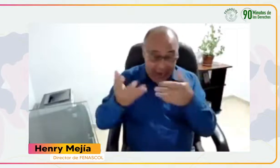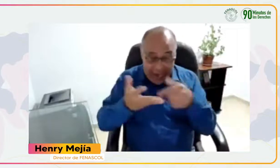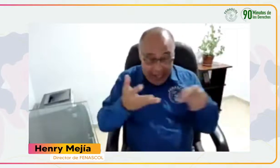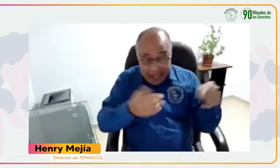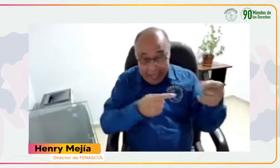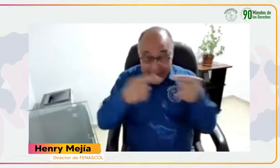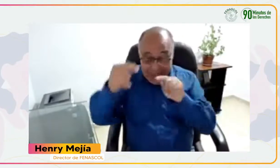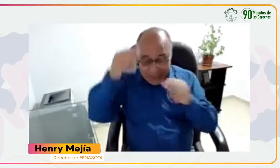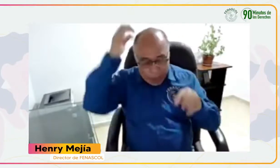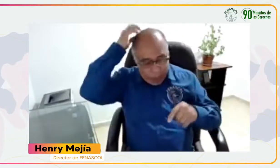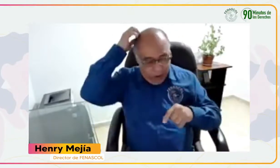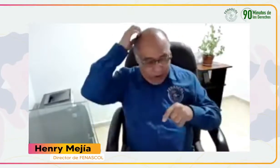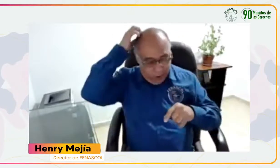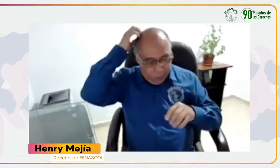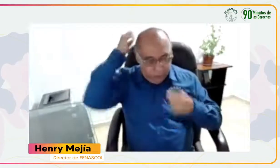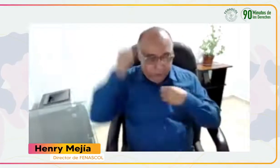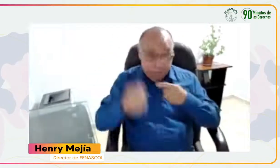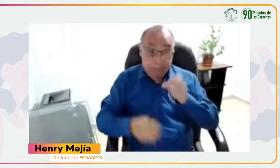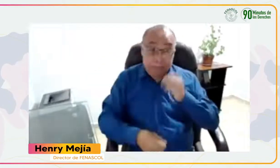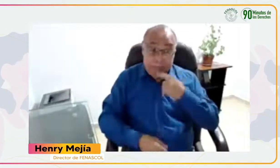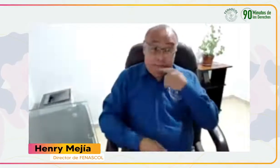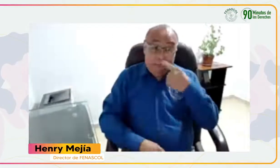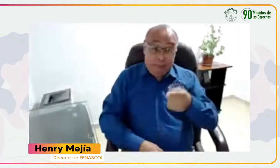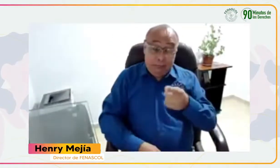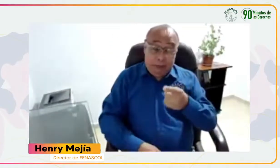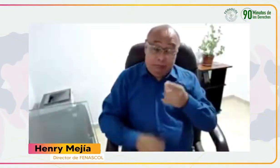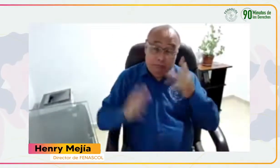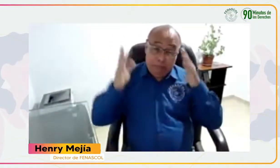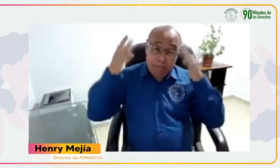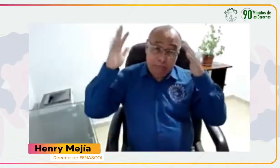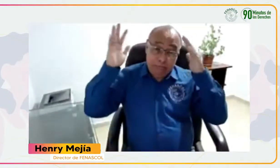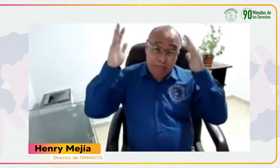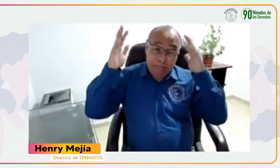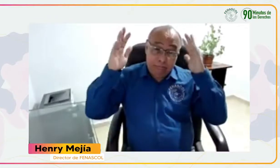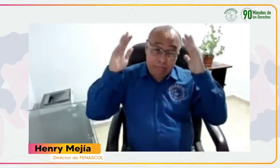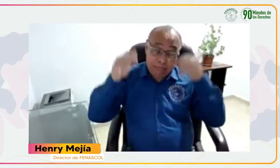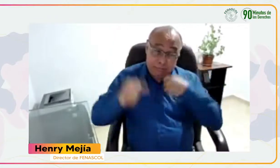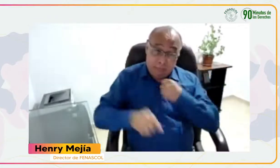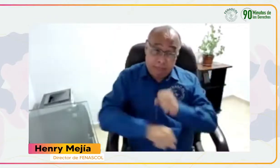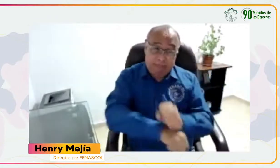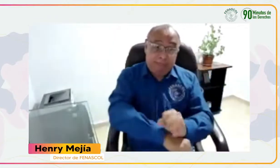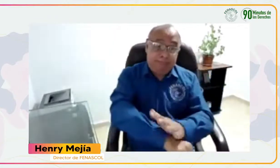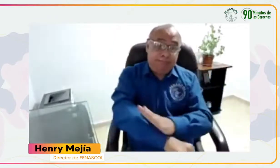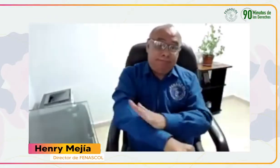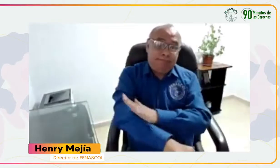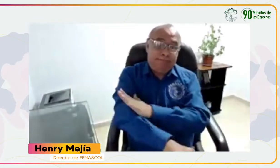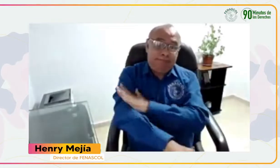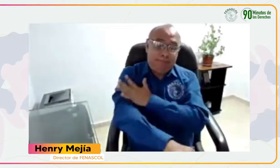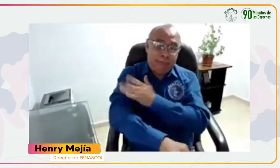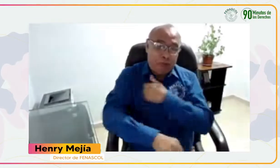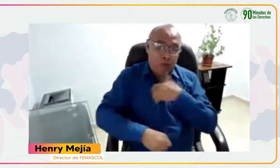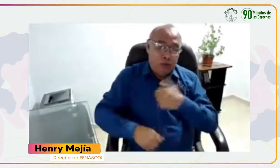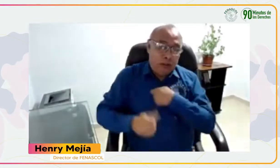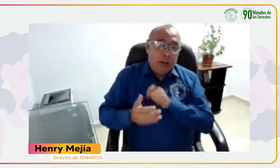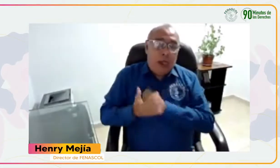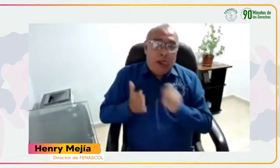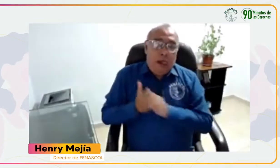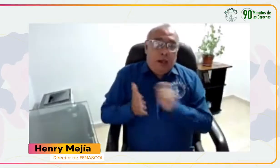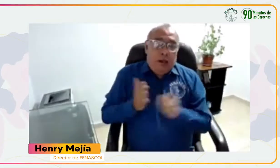Viendo todo lo que mencionaban, quedaba impresionada. Yo primero quiero aplaudirles.